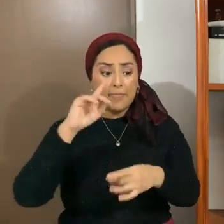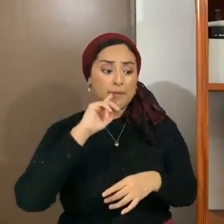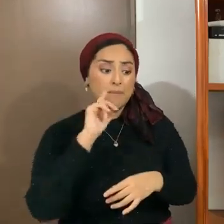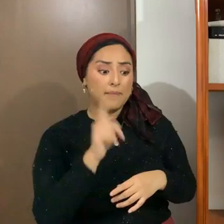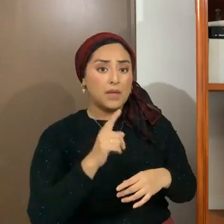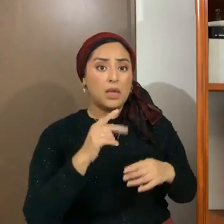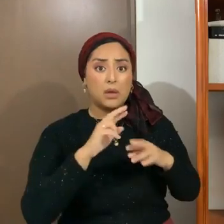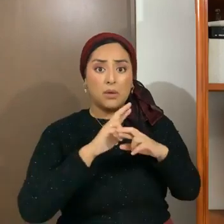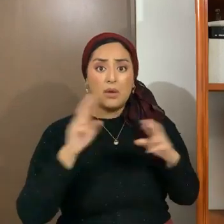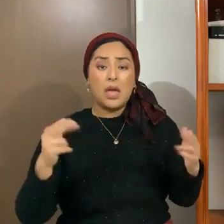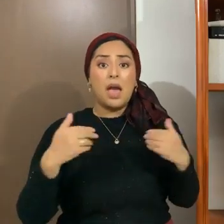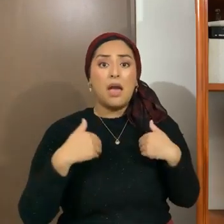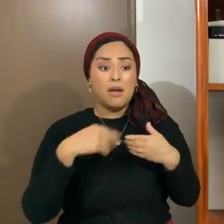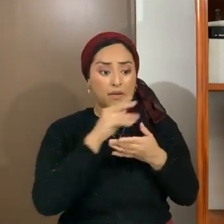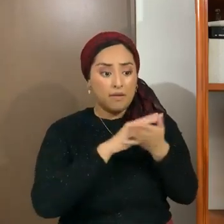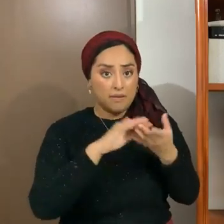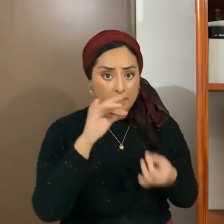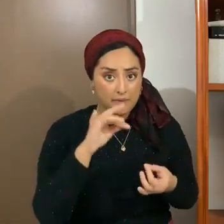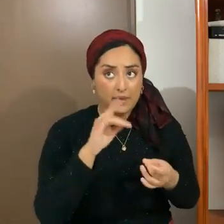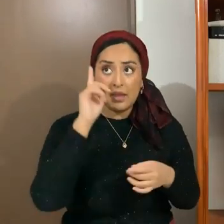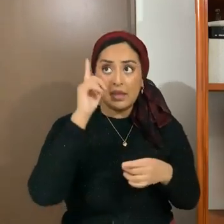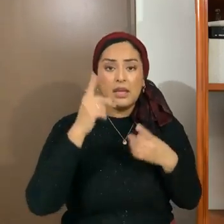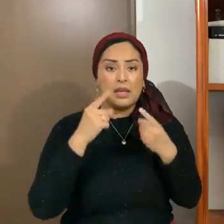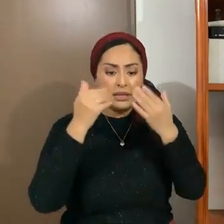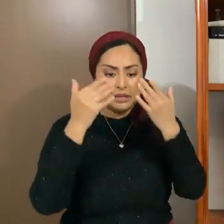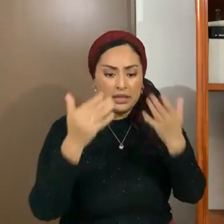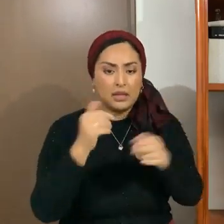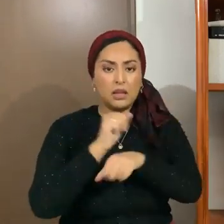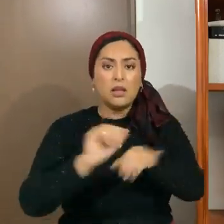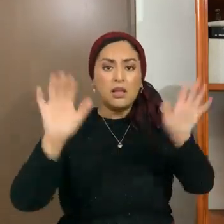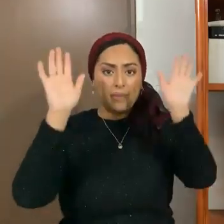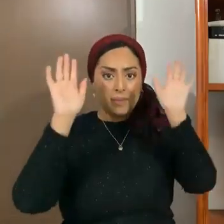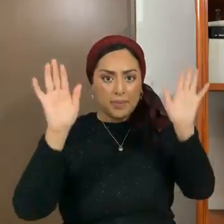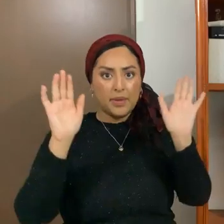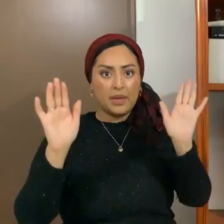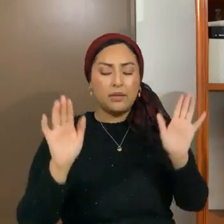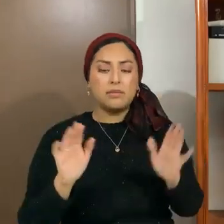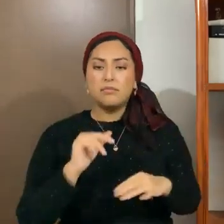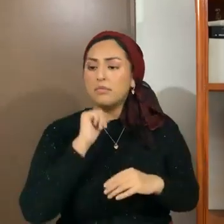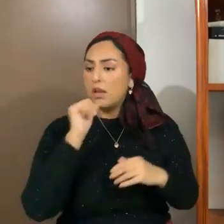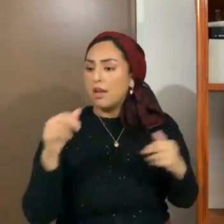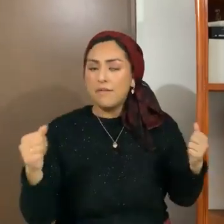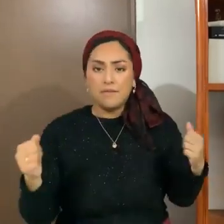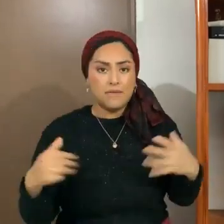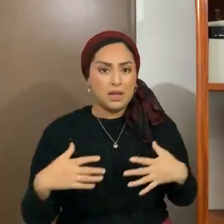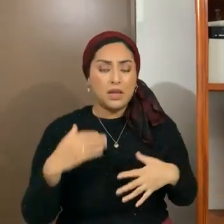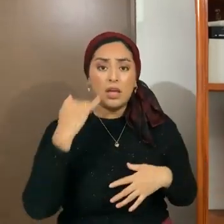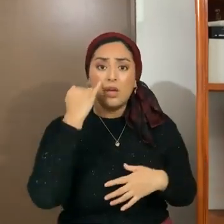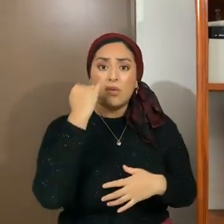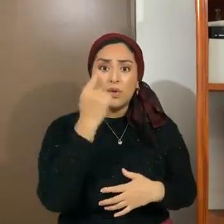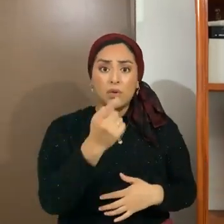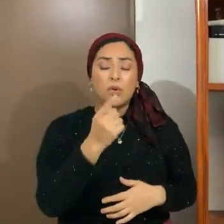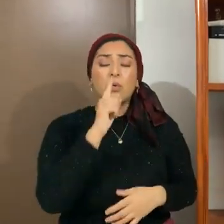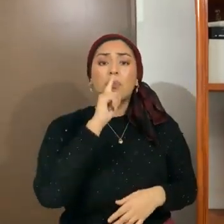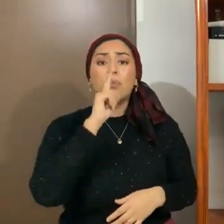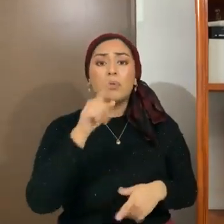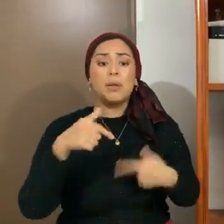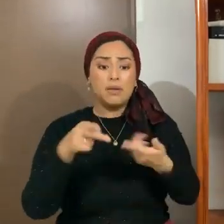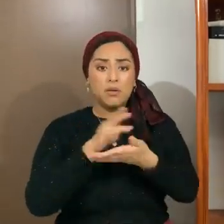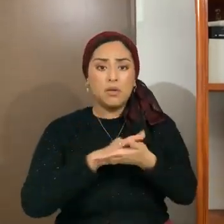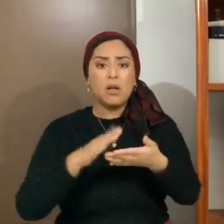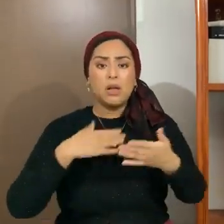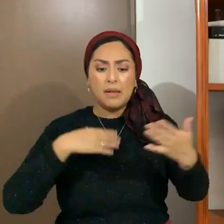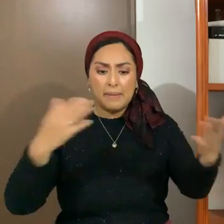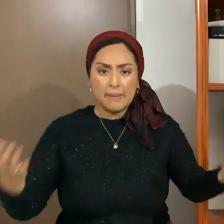ya tenemos los frutos del Ruach HaKodesh y Él hará la obra. No hay que temer. Si tú realmente te santificas, yo te